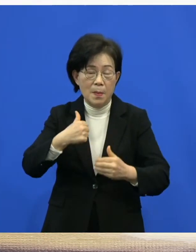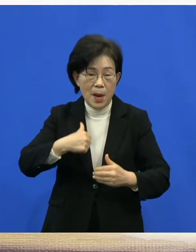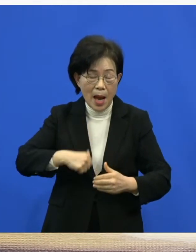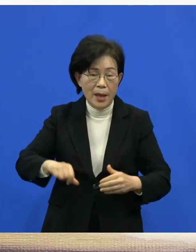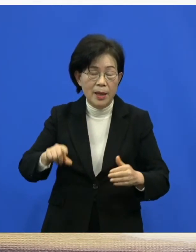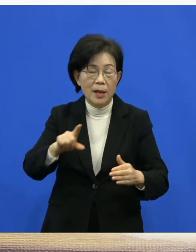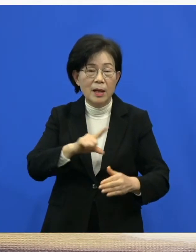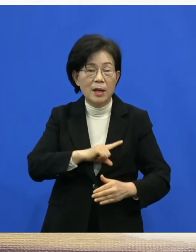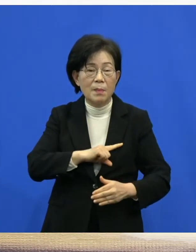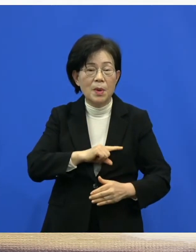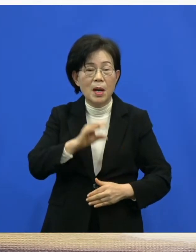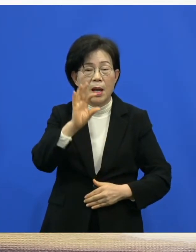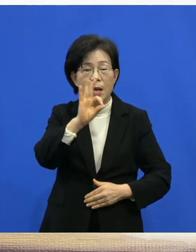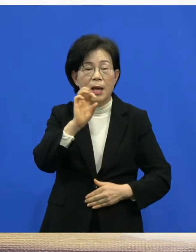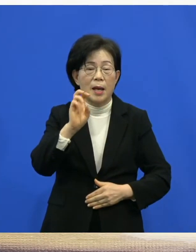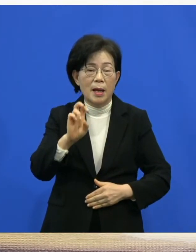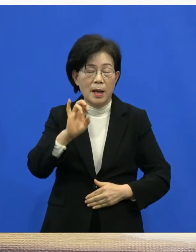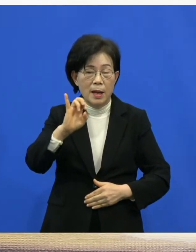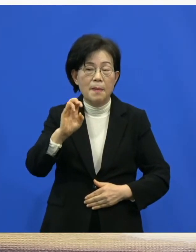이름을 임마누엘.